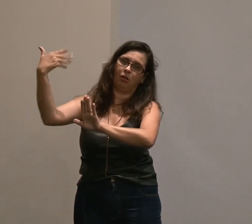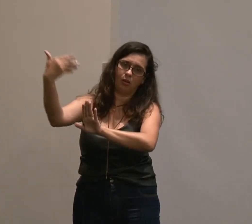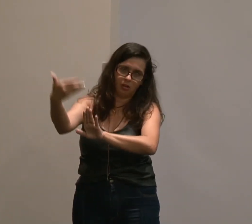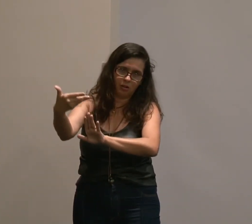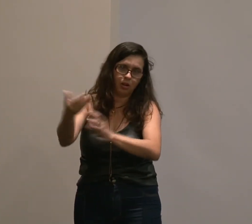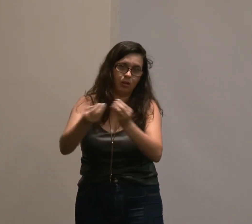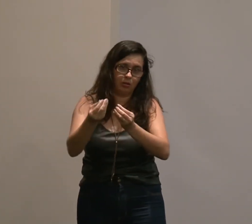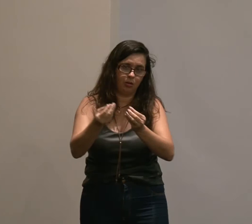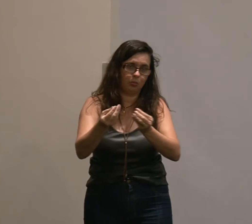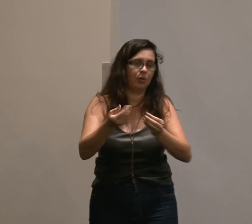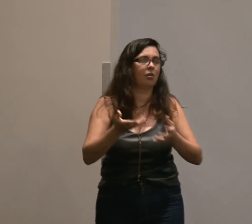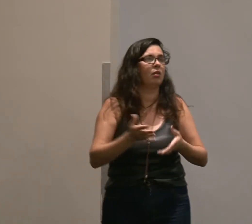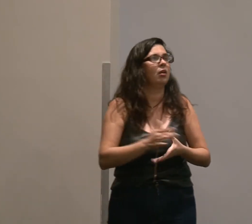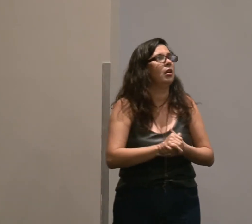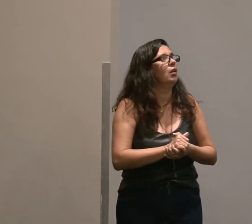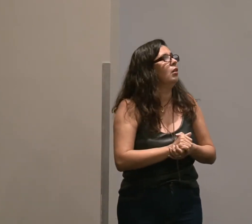vários fatos históricos